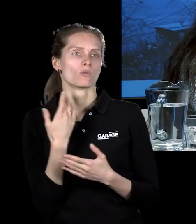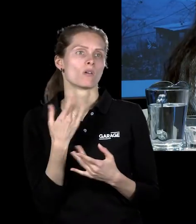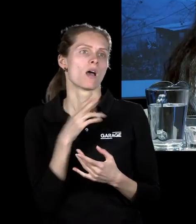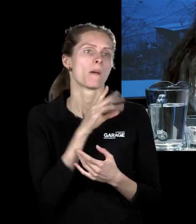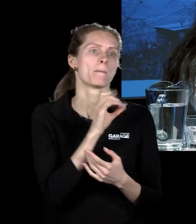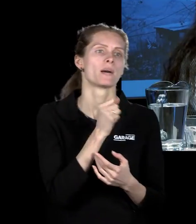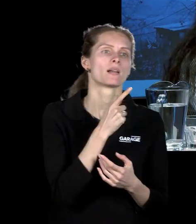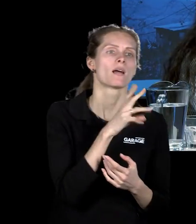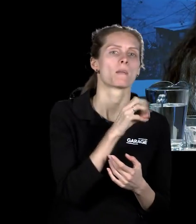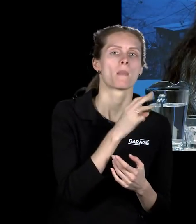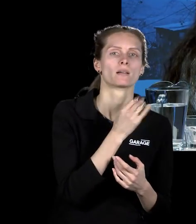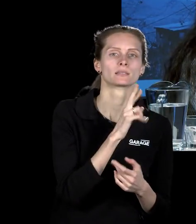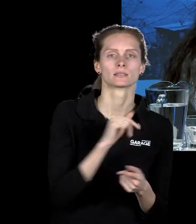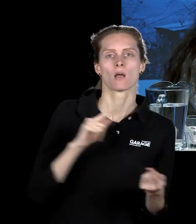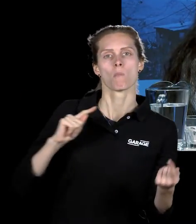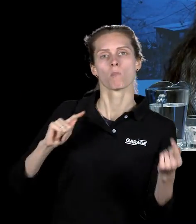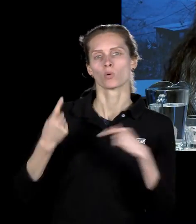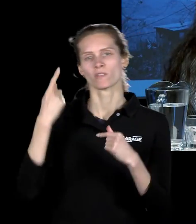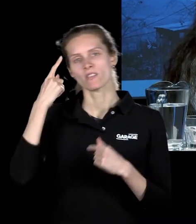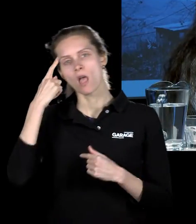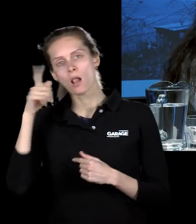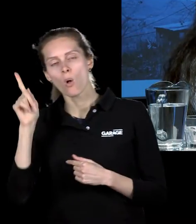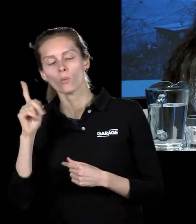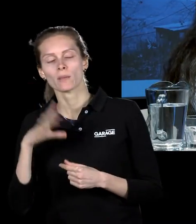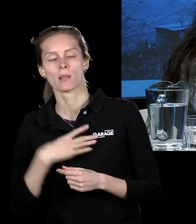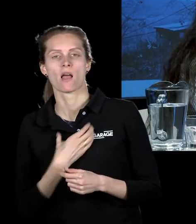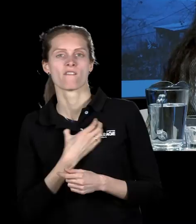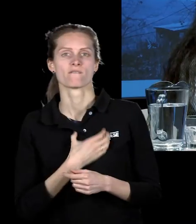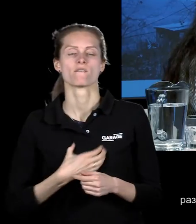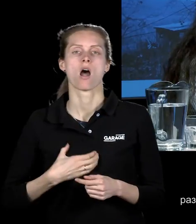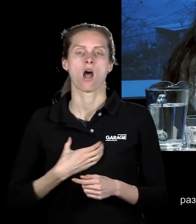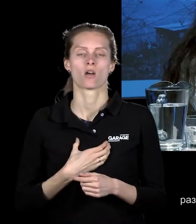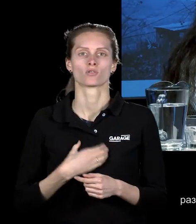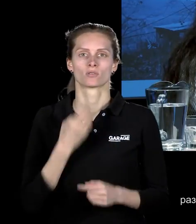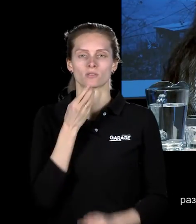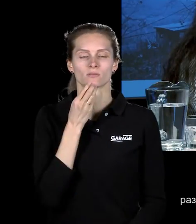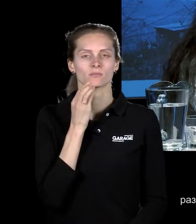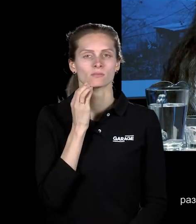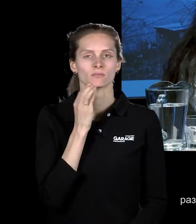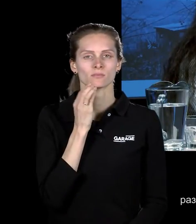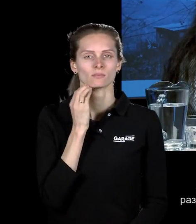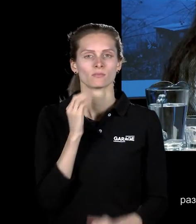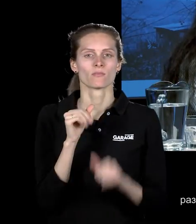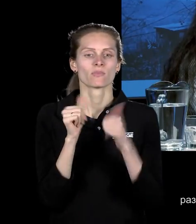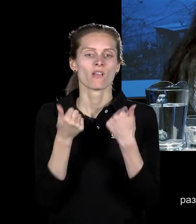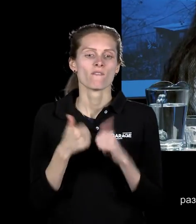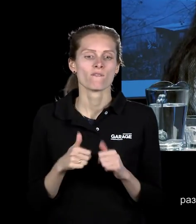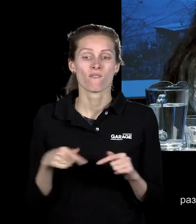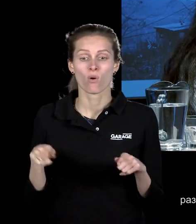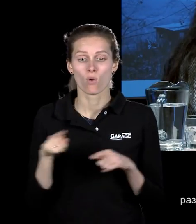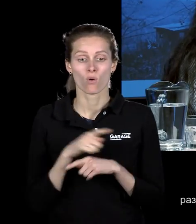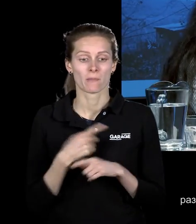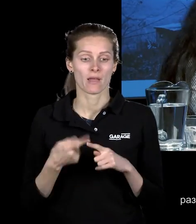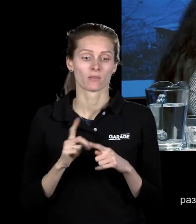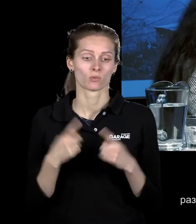против идеологии, это была очень тоже важная и значительная идея. При этом, опять-таки, это формы, которые обречены на